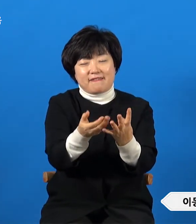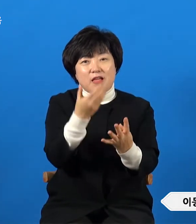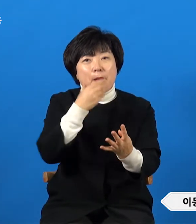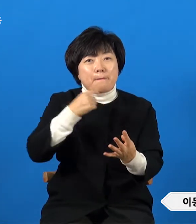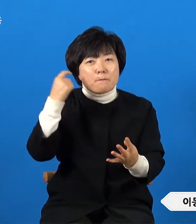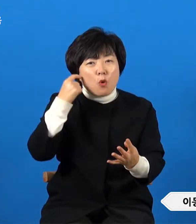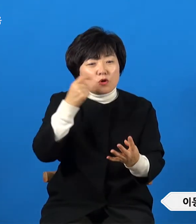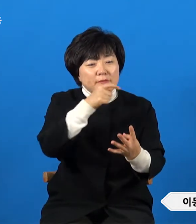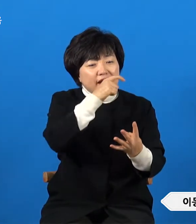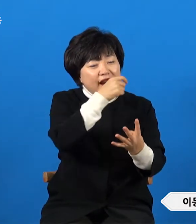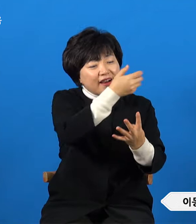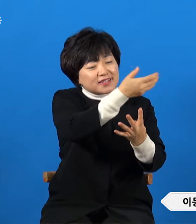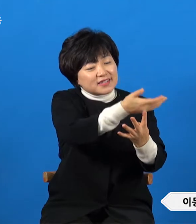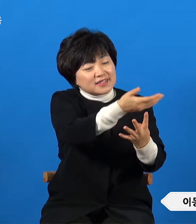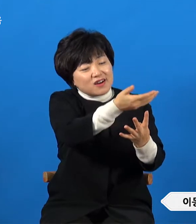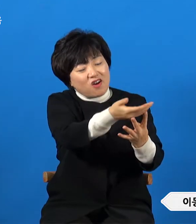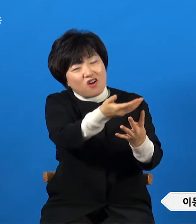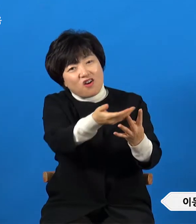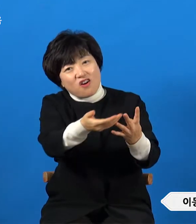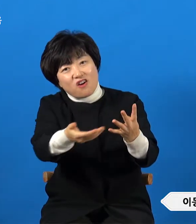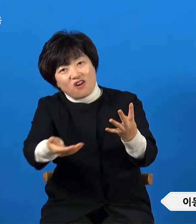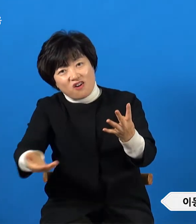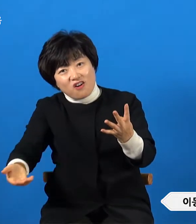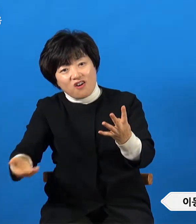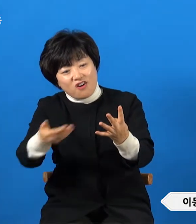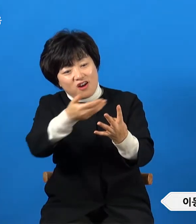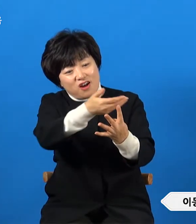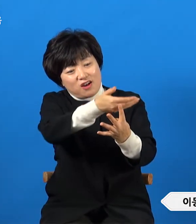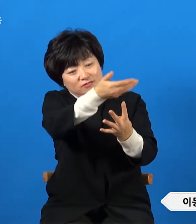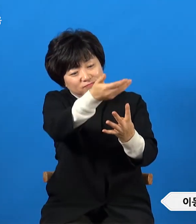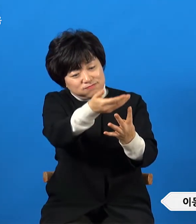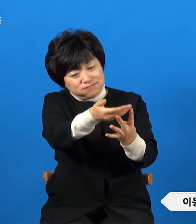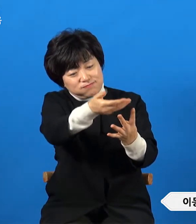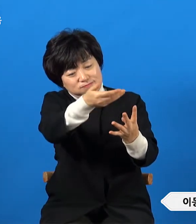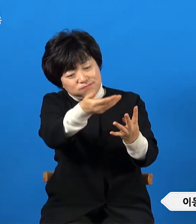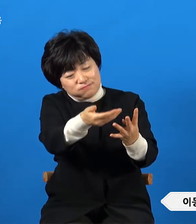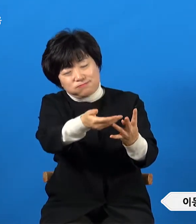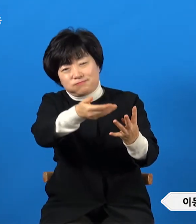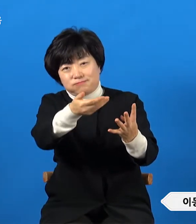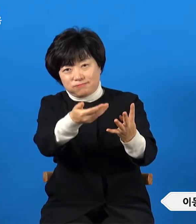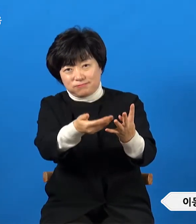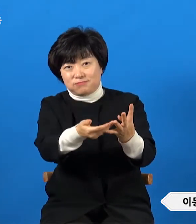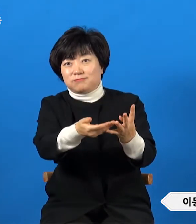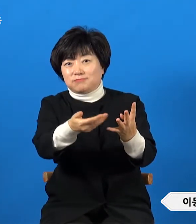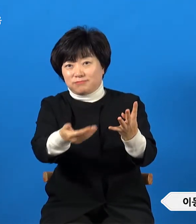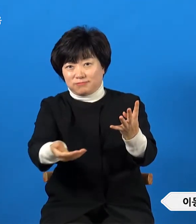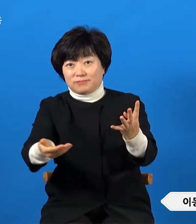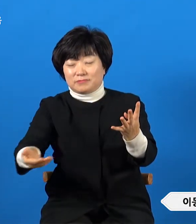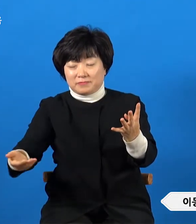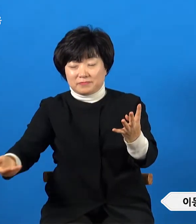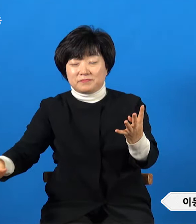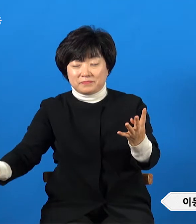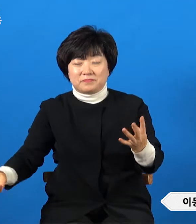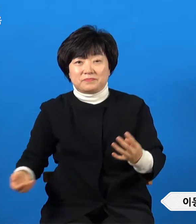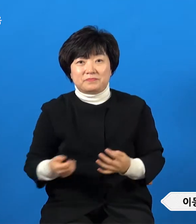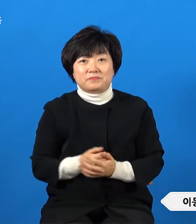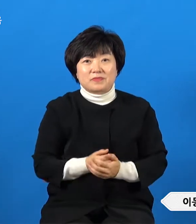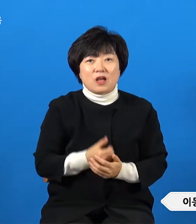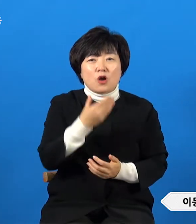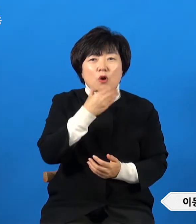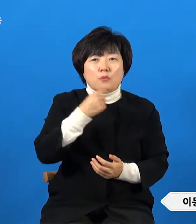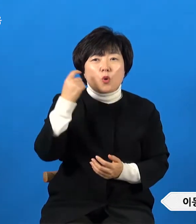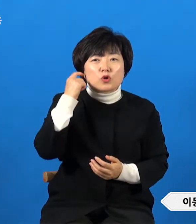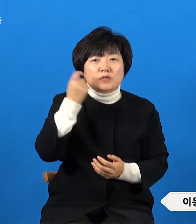흘러가고 있습니까? 바울의 디모데에게로, 디모데에게서 충성된 사람들에게로, 충성된 사람들에게서 또 다른 사람들에게로 복음이